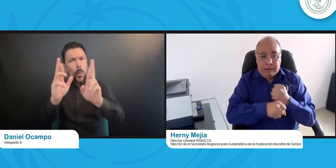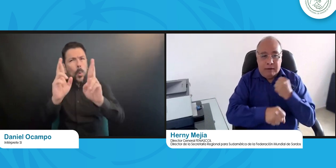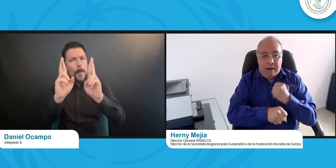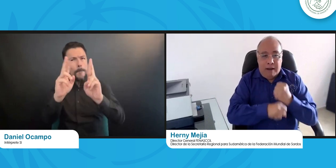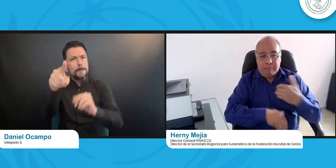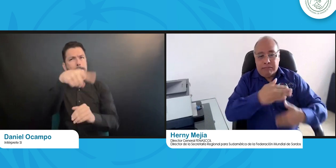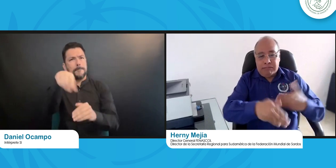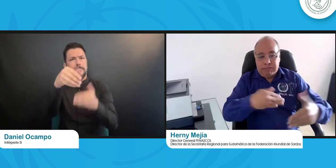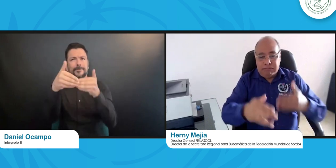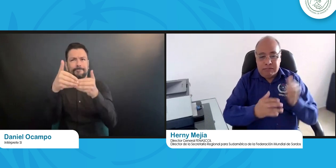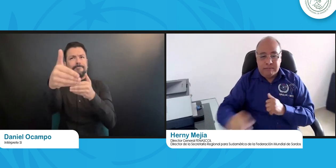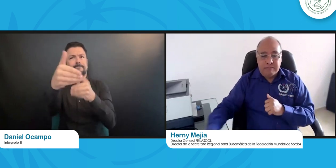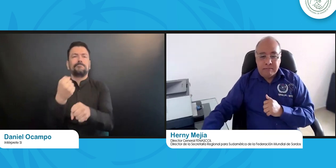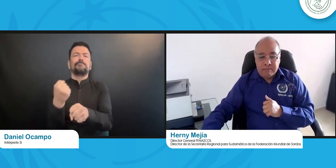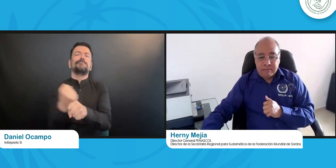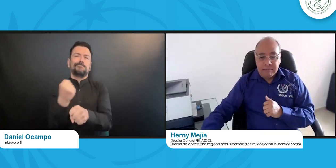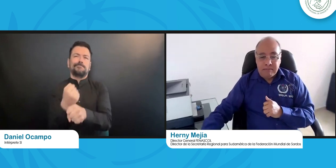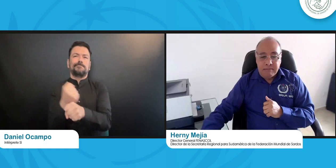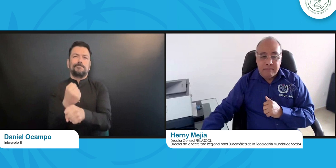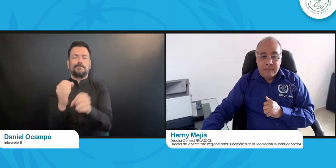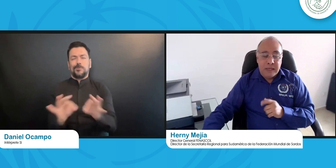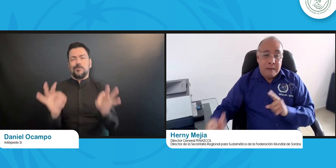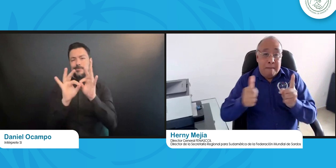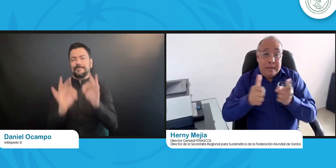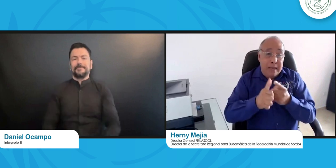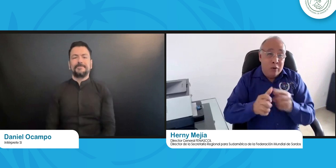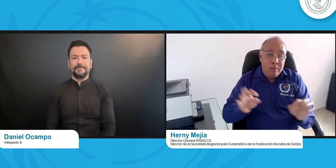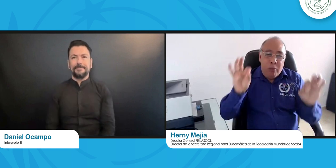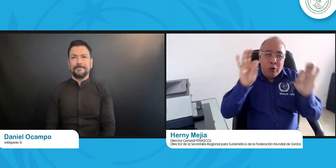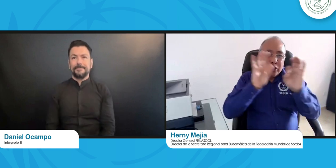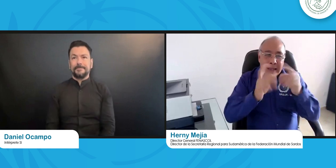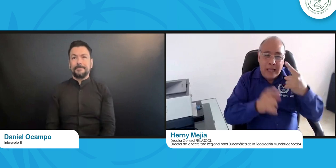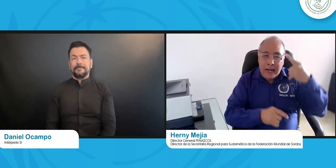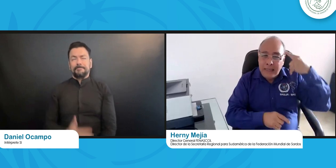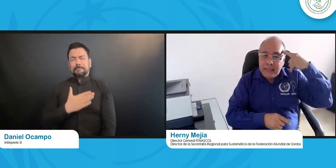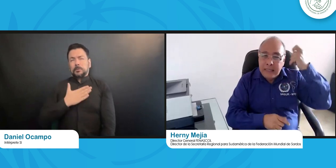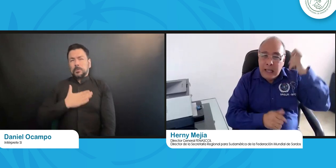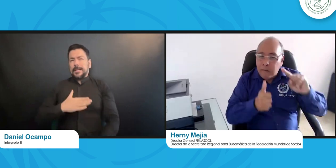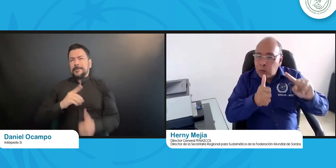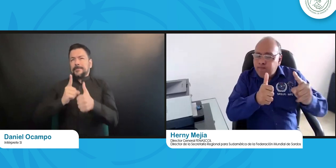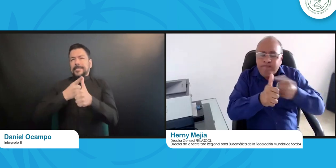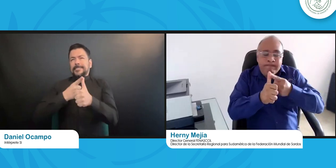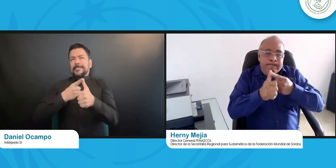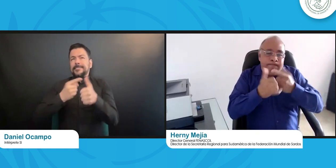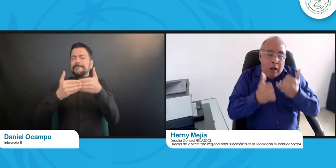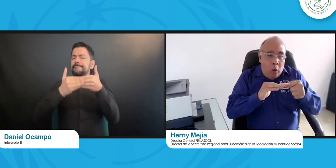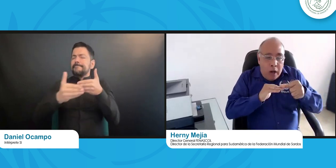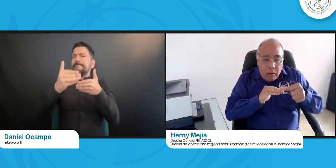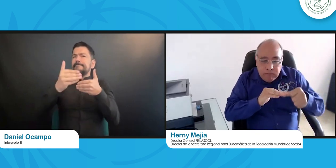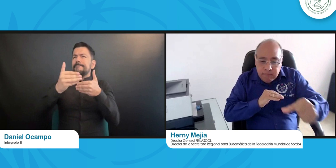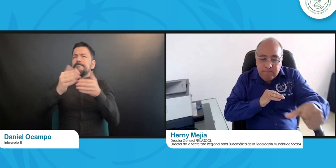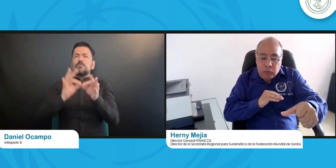unas recomendaciones para que pensemos el trabajo en relación a la educación bilingüe. Entonces, lo primero, el